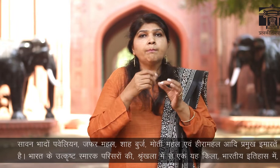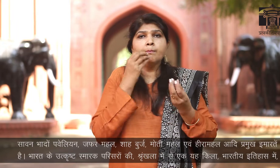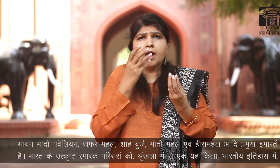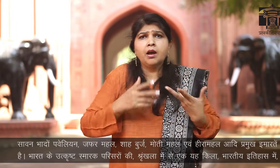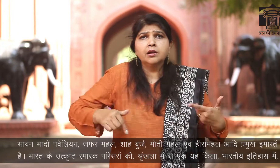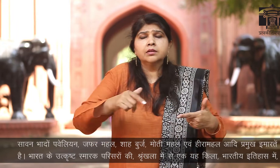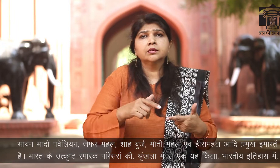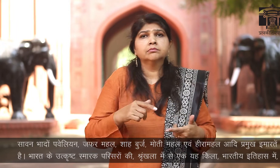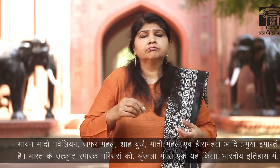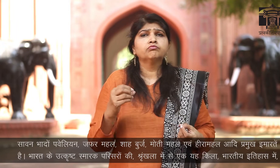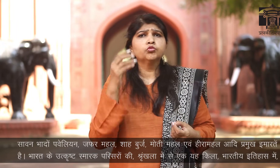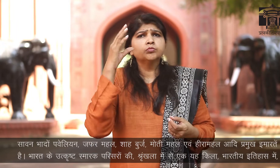सावन भादों पवेलियन,